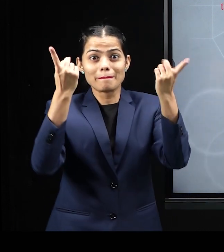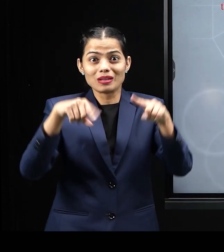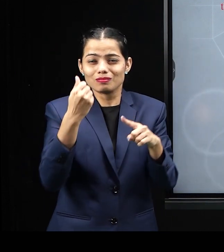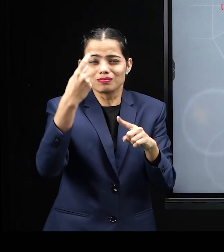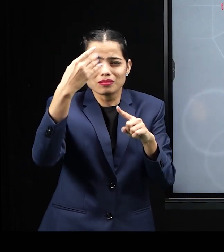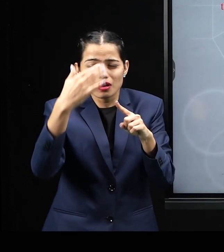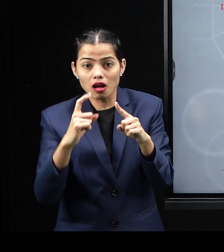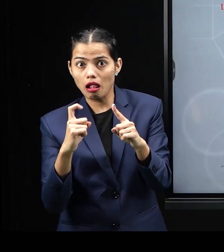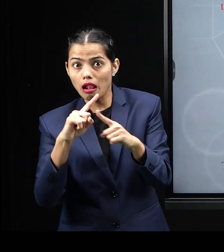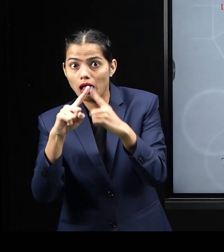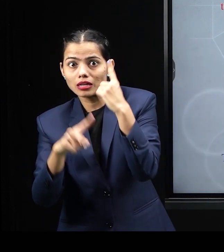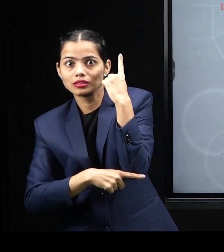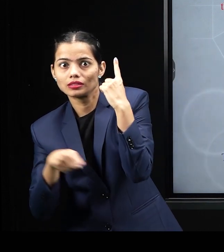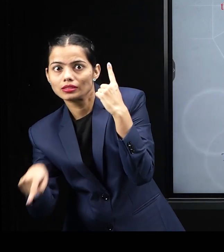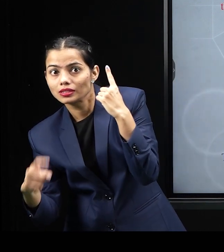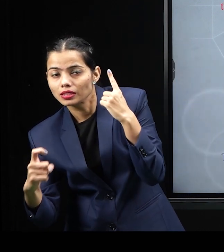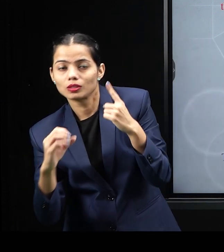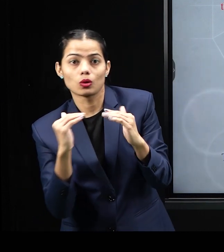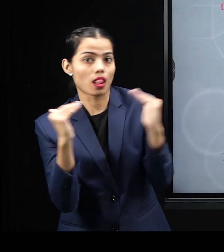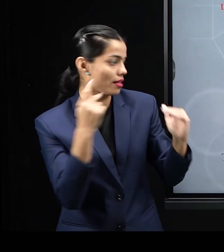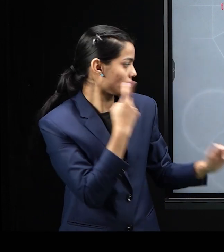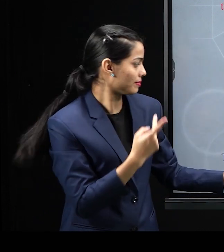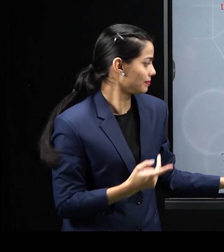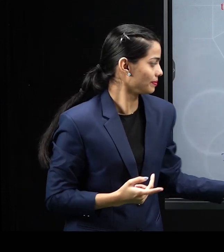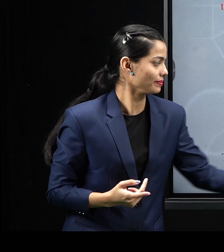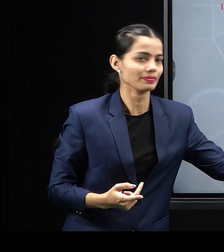ಈ ಹಂತದಲ್ಲಿ ಭಾಜಕ 7.